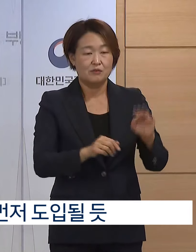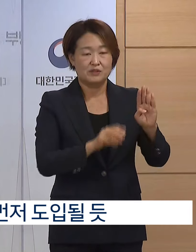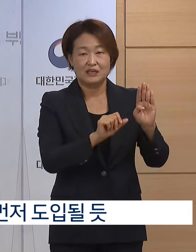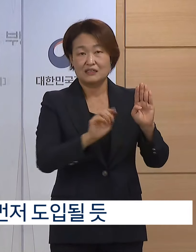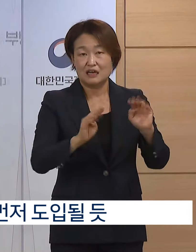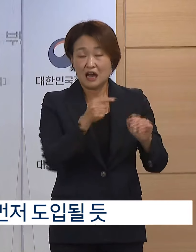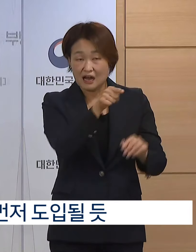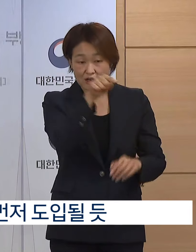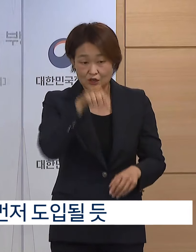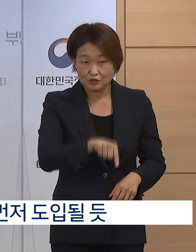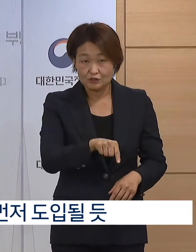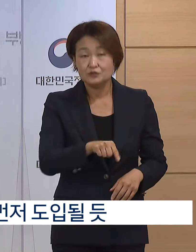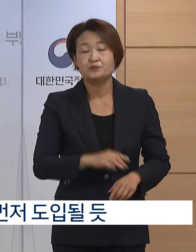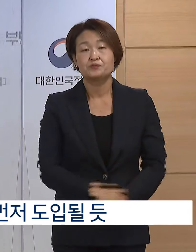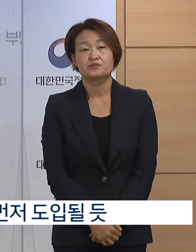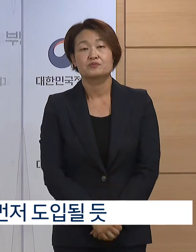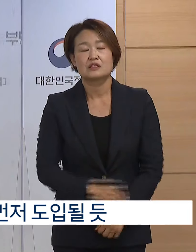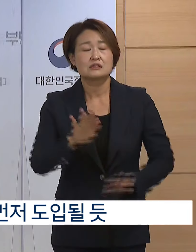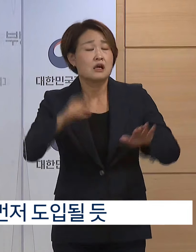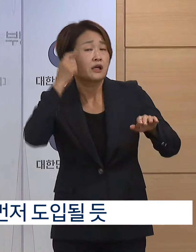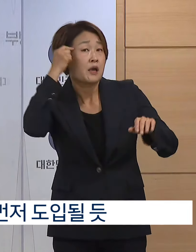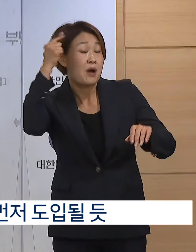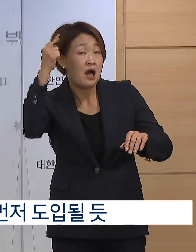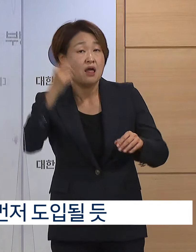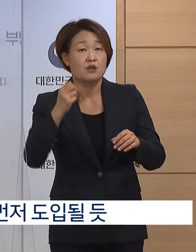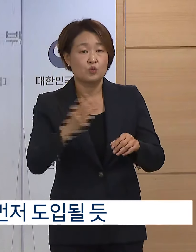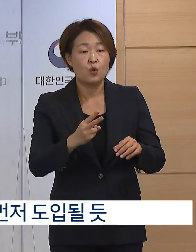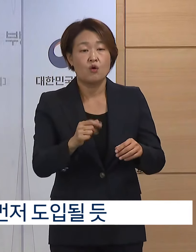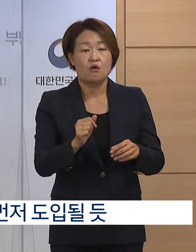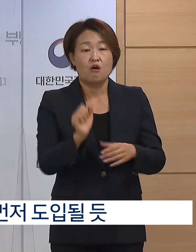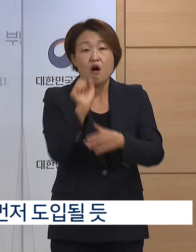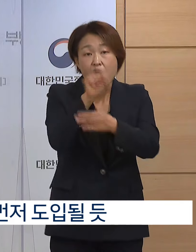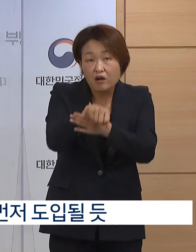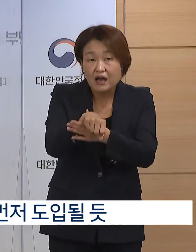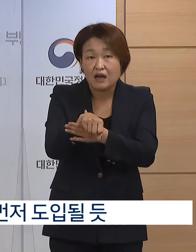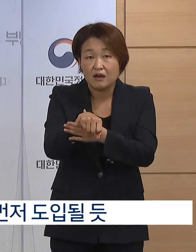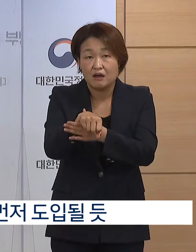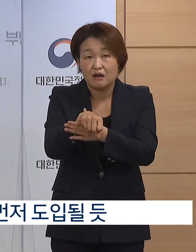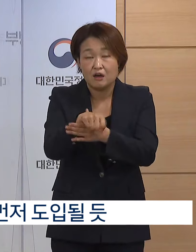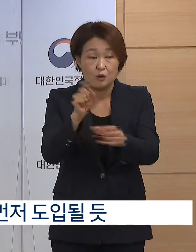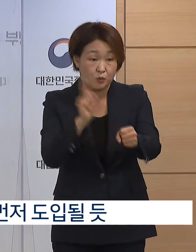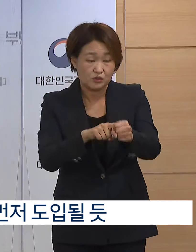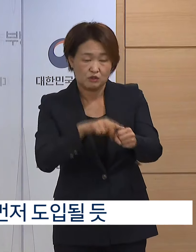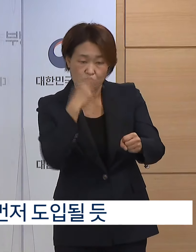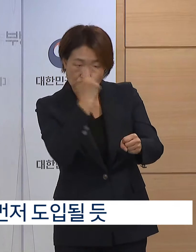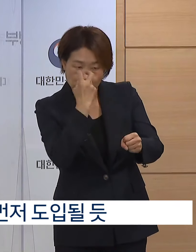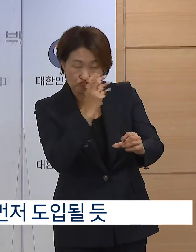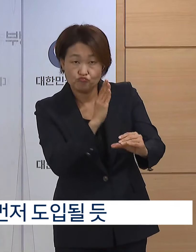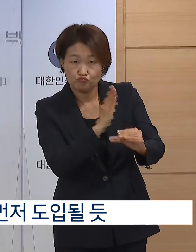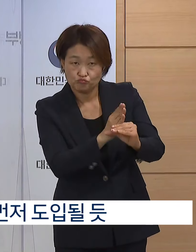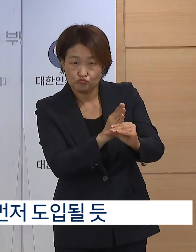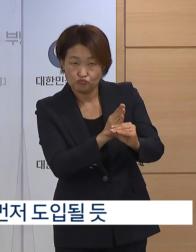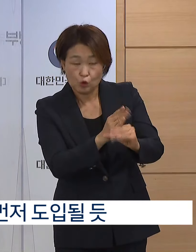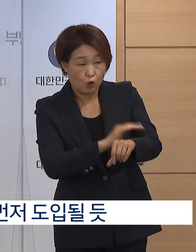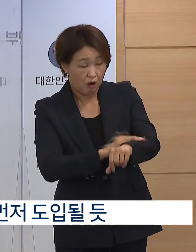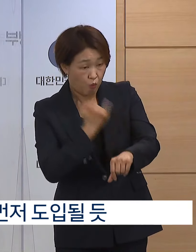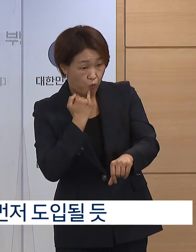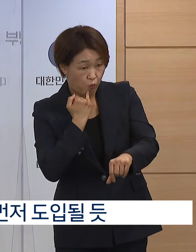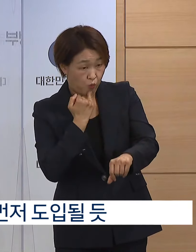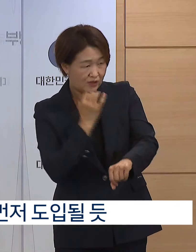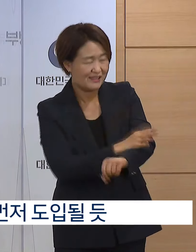2종에 대해서도 개발 및 허가 절차를 모니터링하고 있으며 신속한 도입을